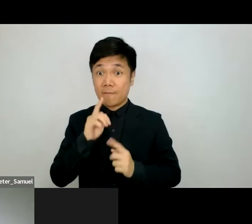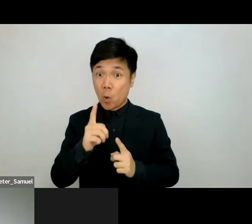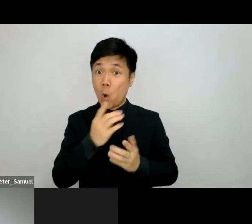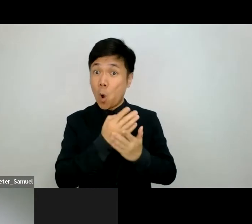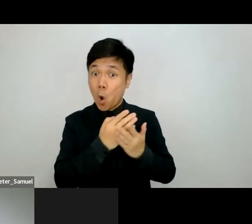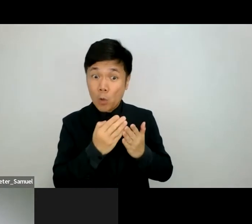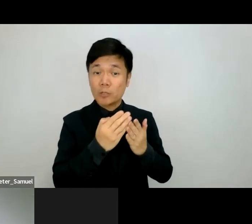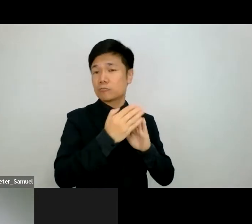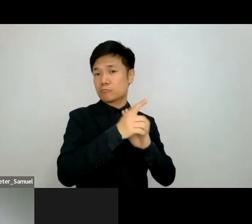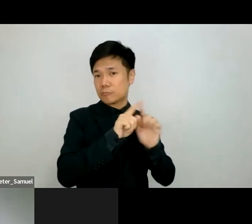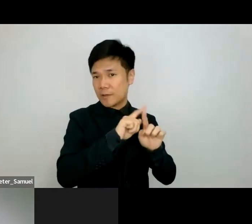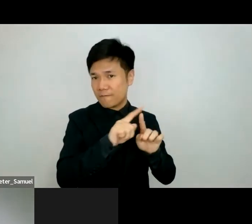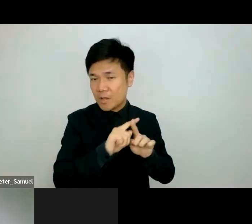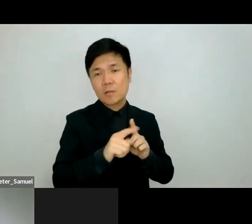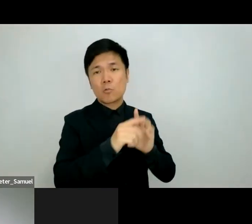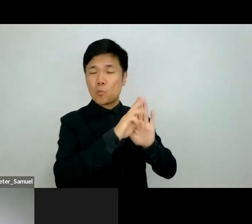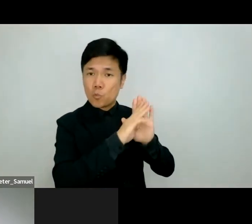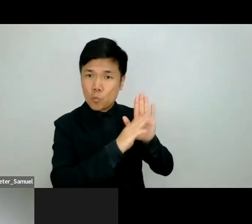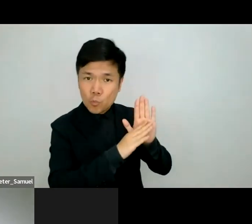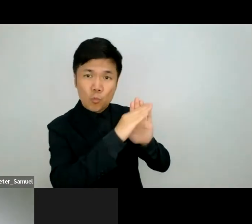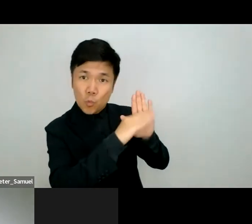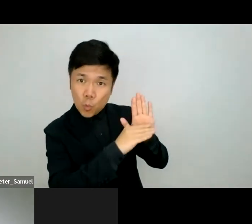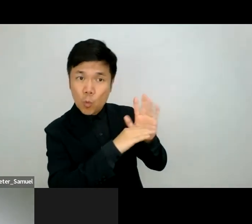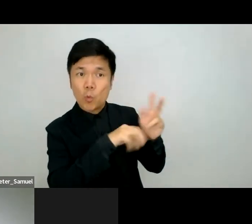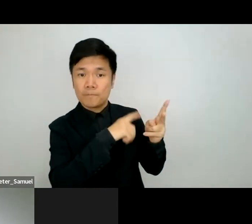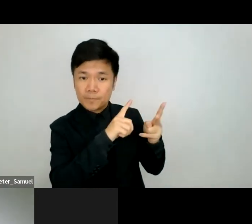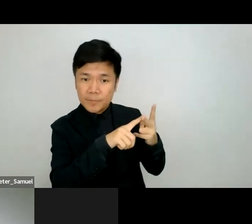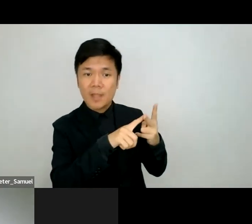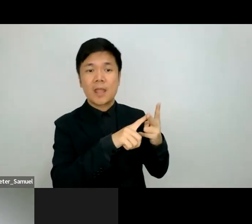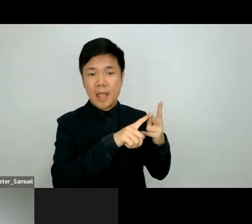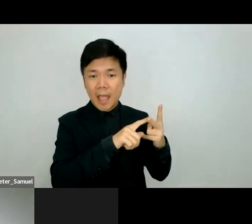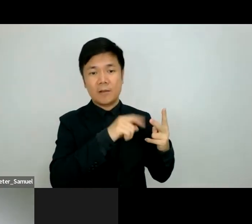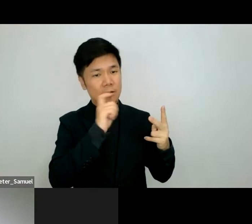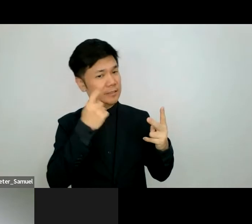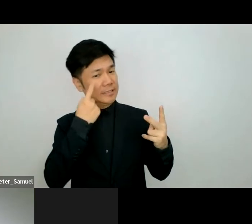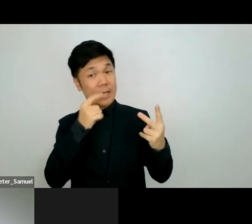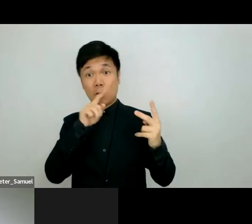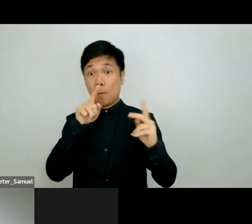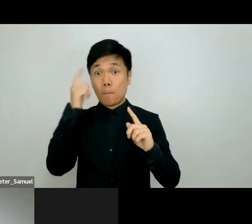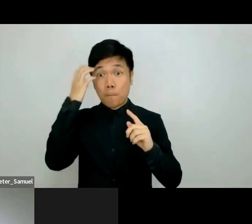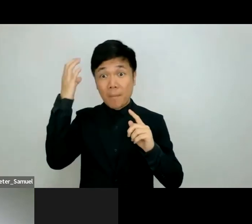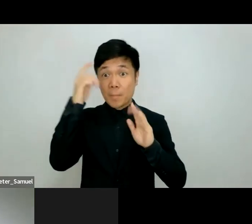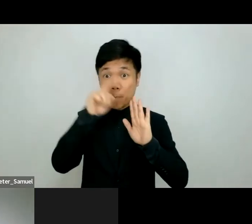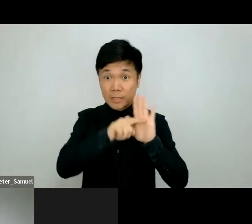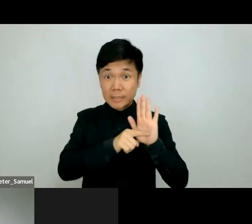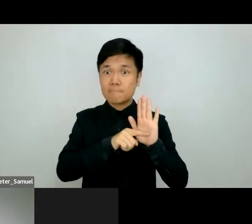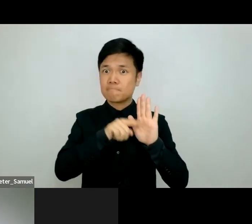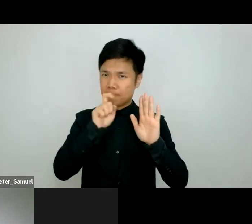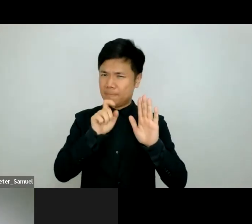Et l'inclusion de ces femmes doit être incluse